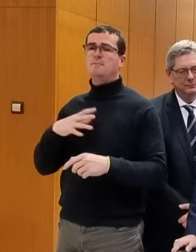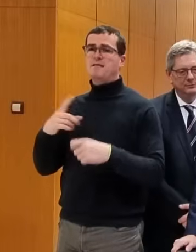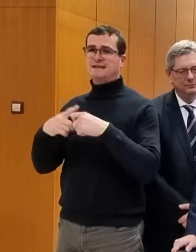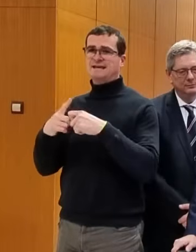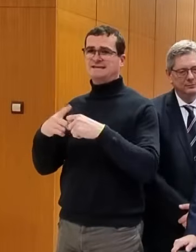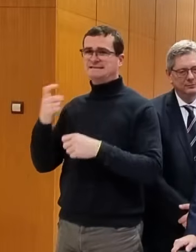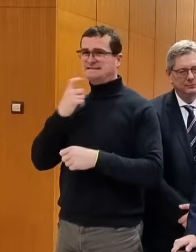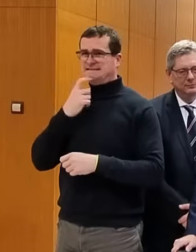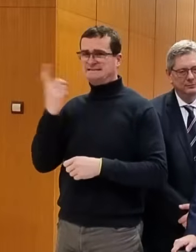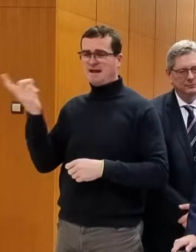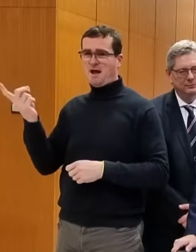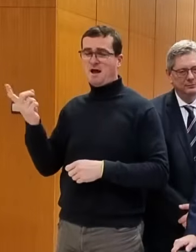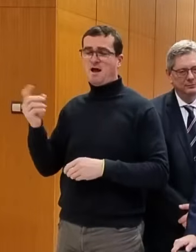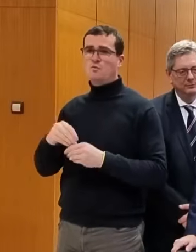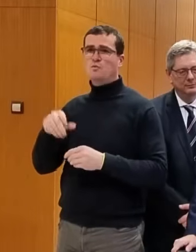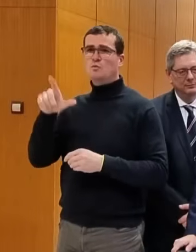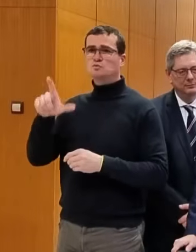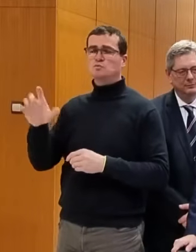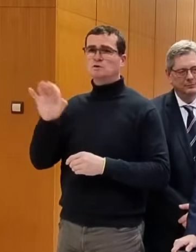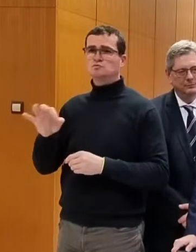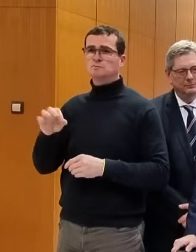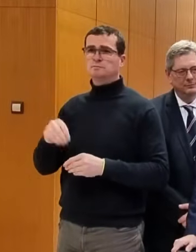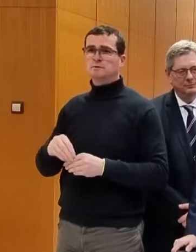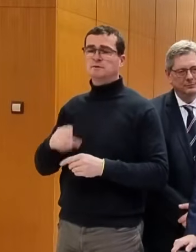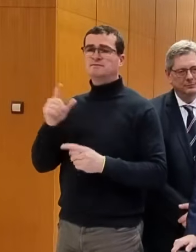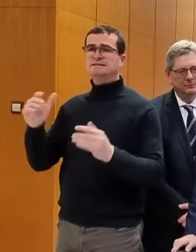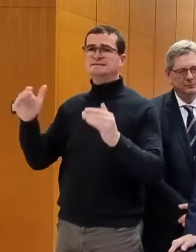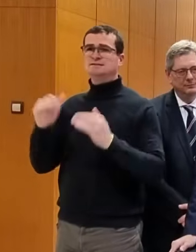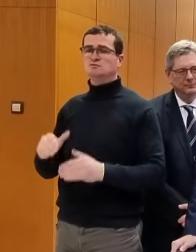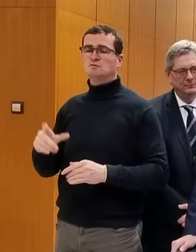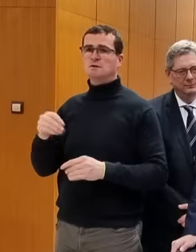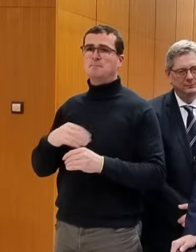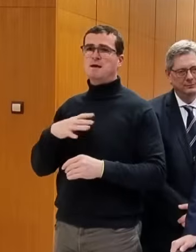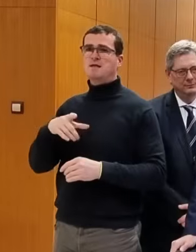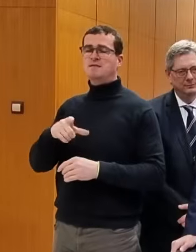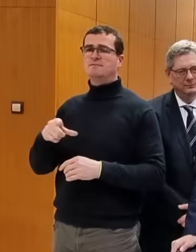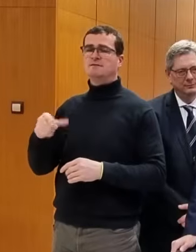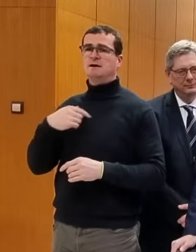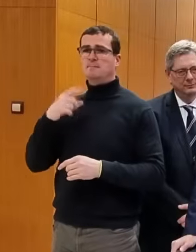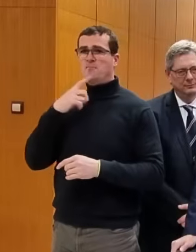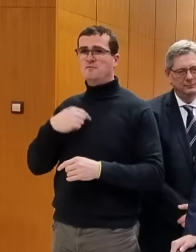Kiskovi pri druhostupňovom rozhodnutí.